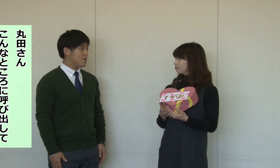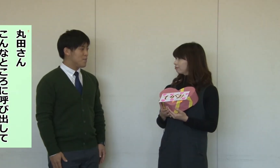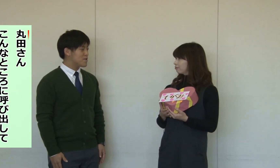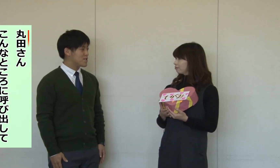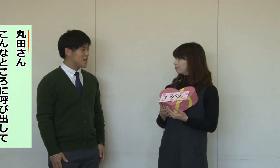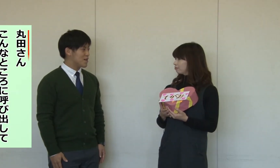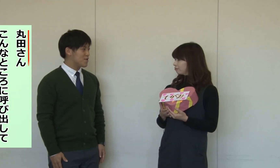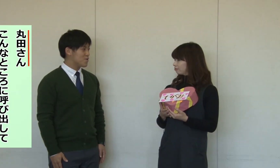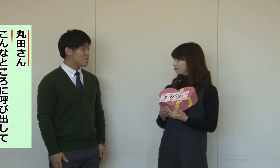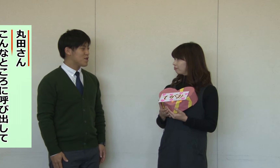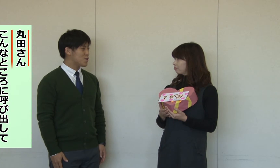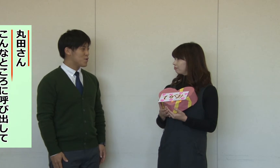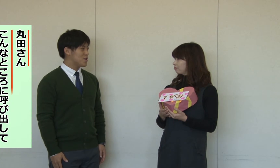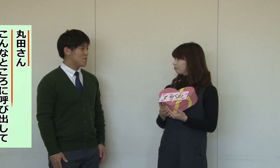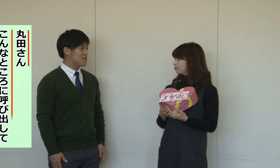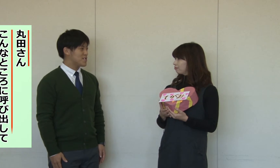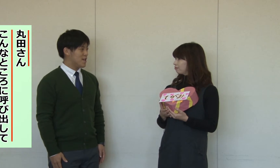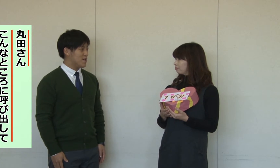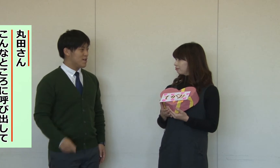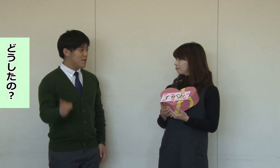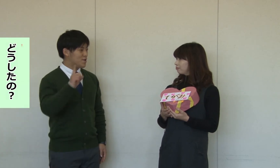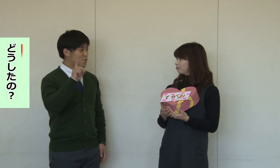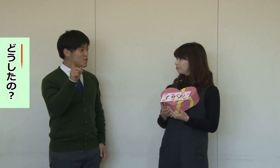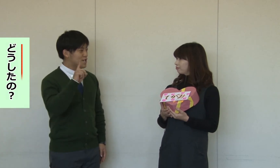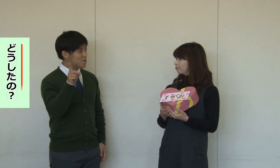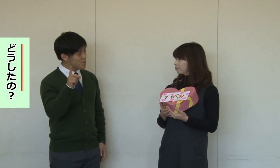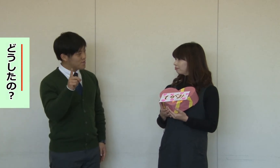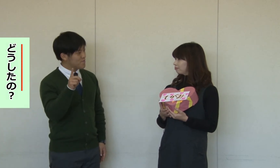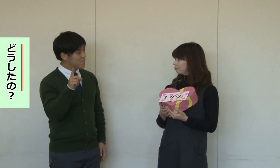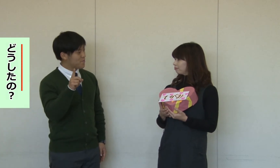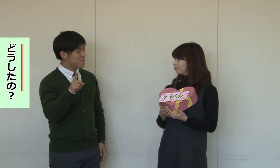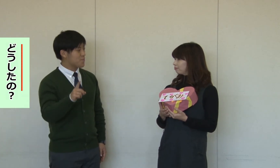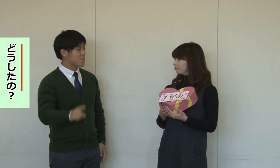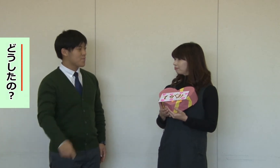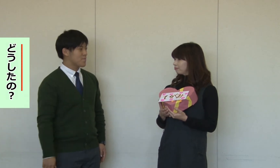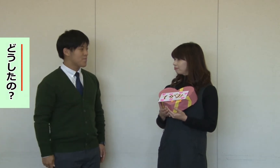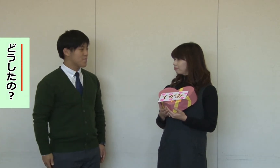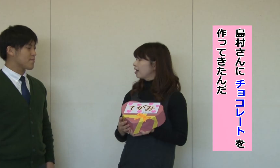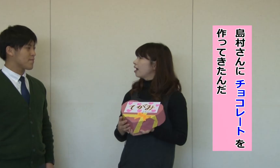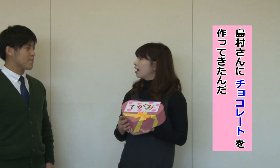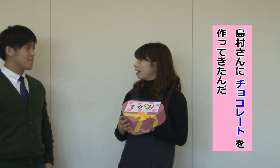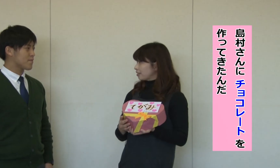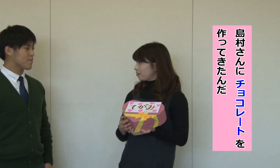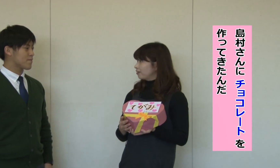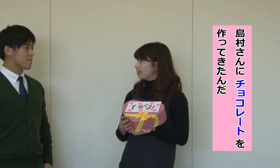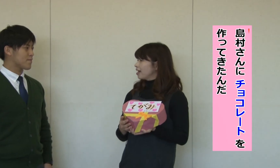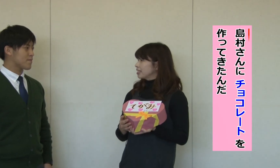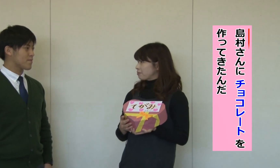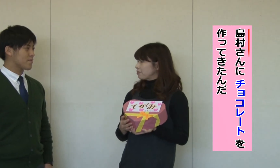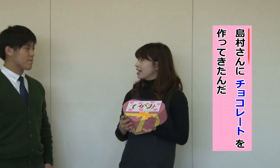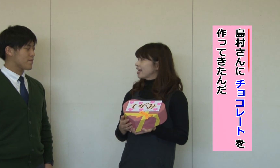丸田さん、こんなところに呼び出してどうしたの？ あの、島村さん